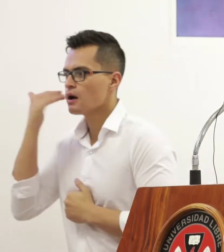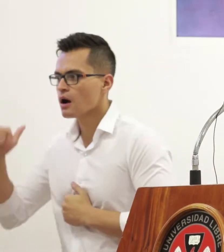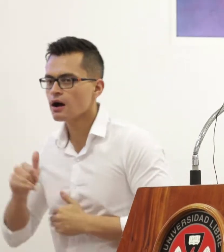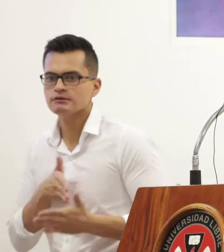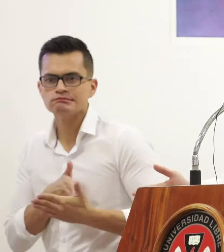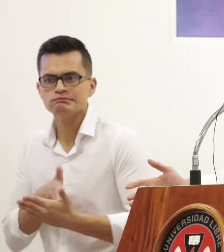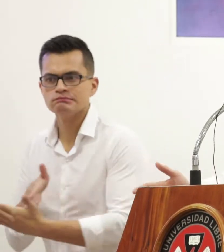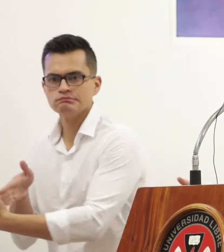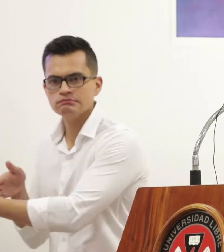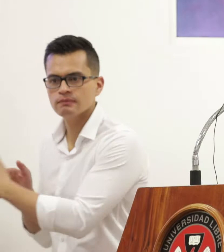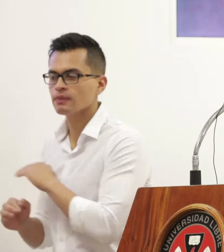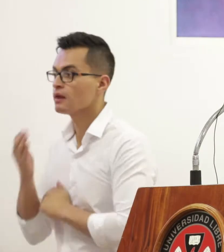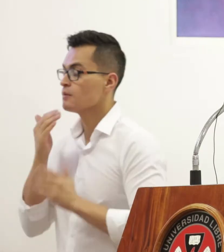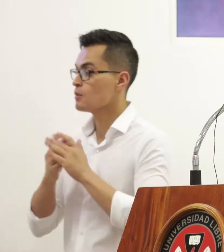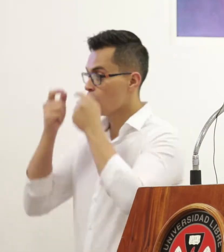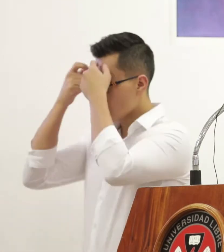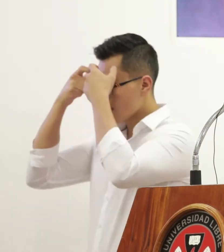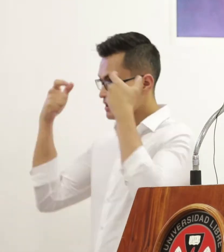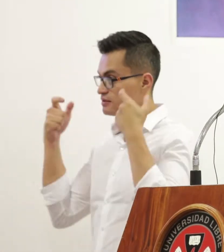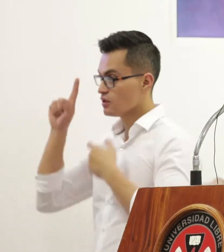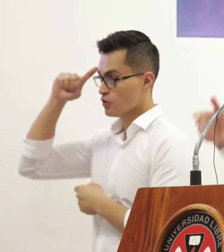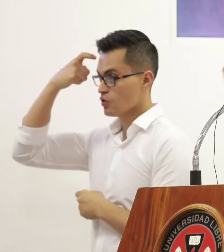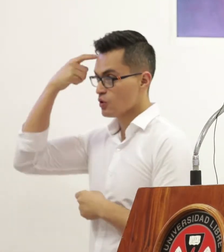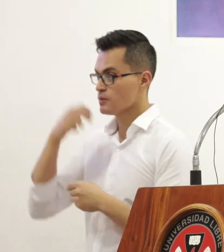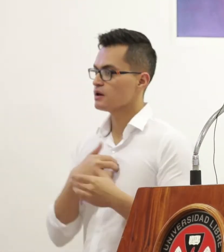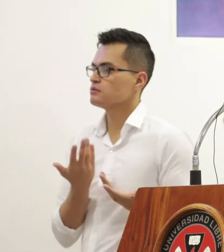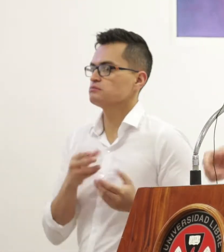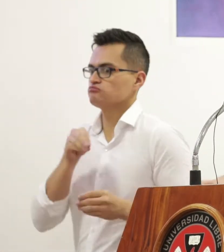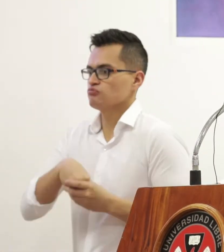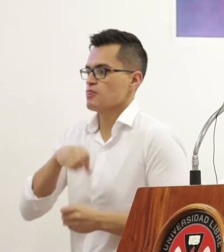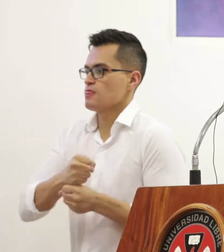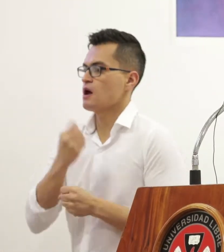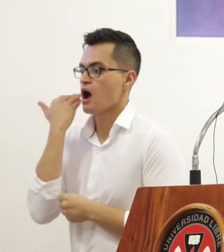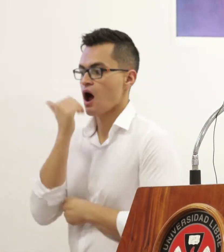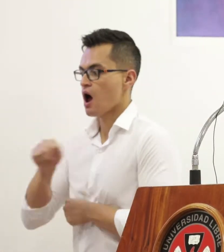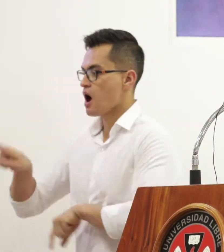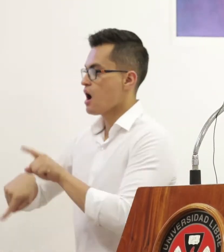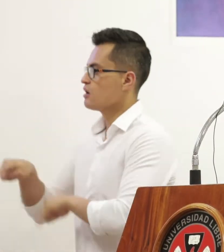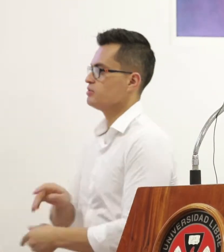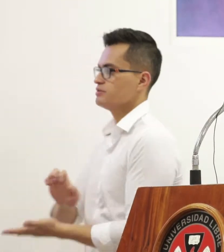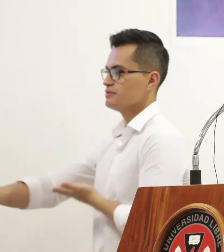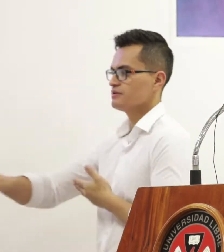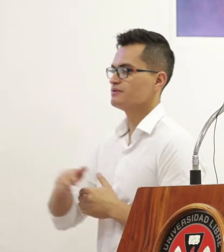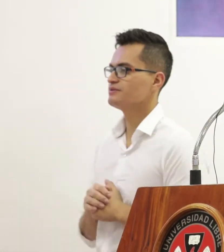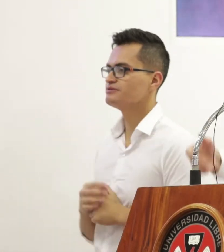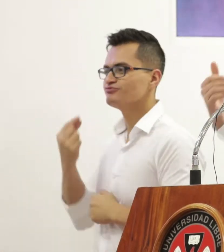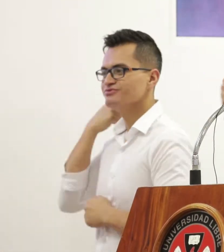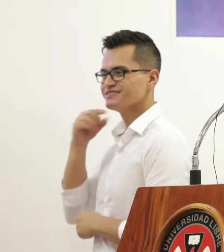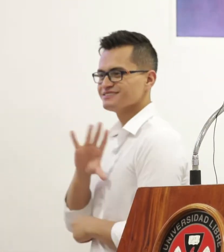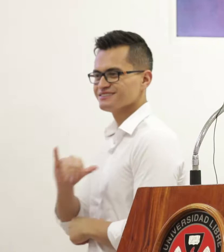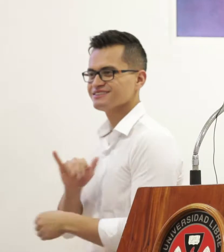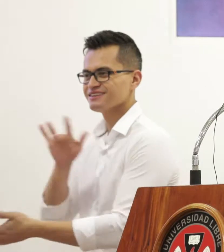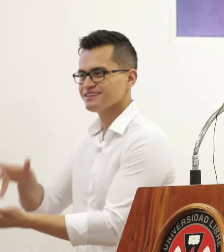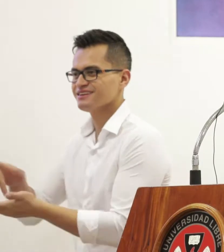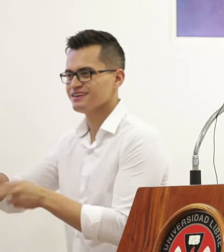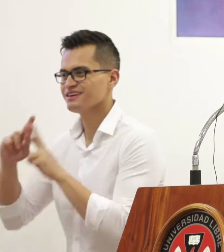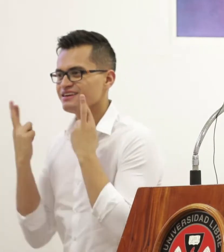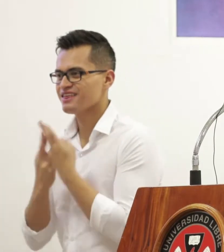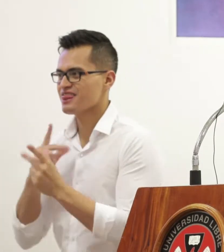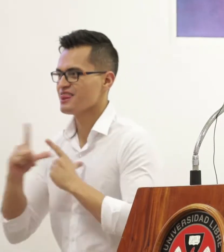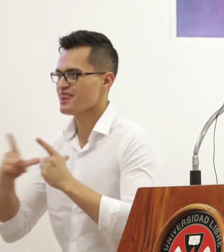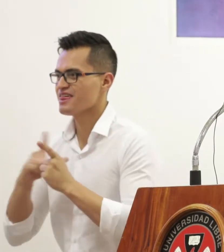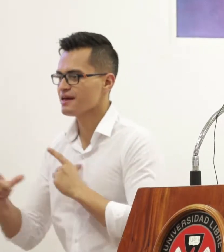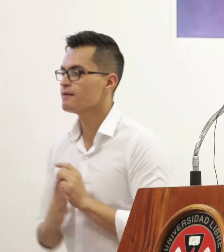del Estado donde la mujer todavía no ha llegado, y lo decía recientemente en una reunión de lideresas sociales en Cali. Aquí no ha habido todavía